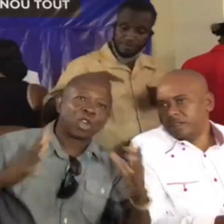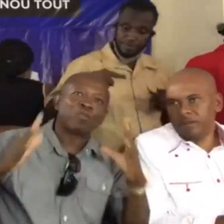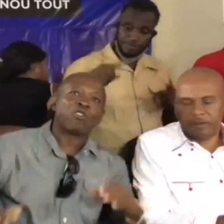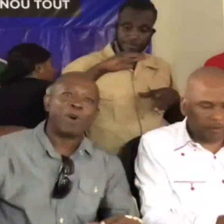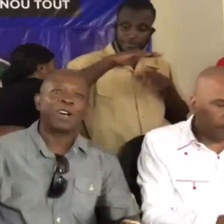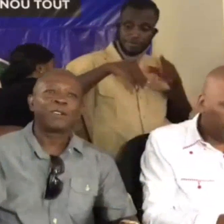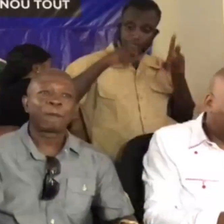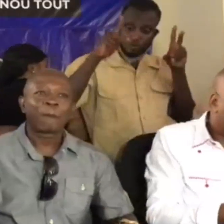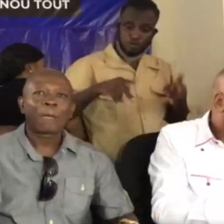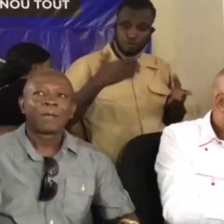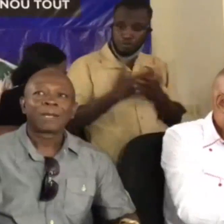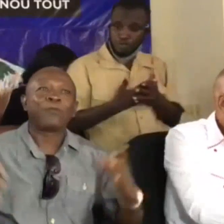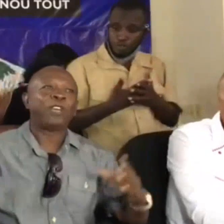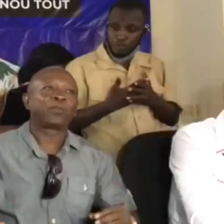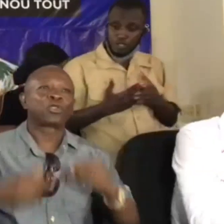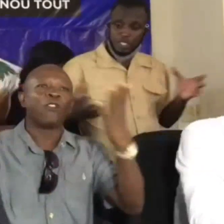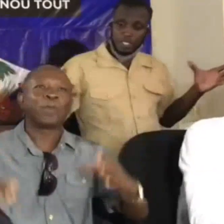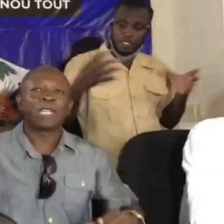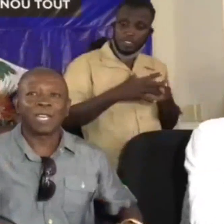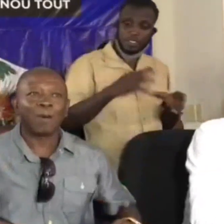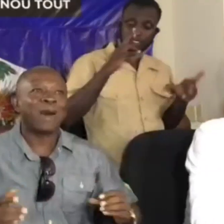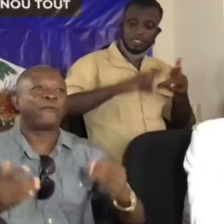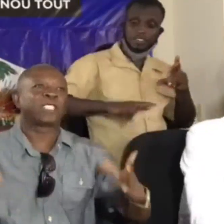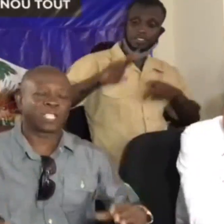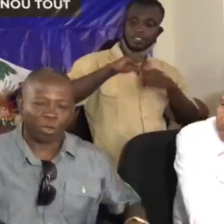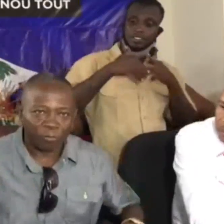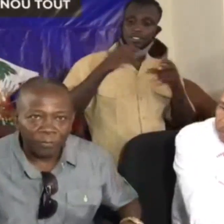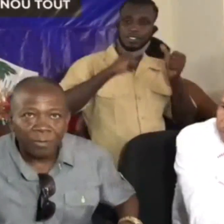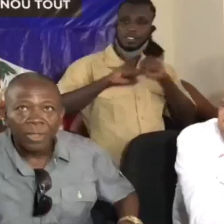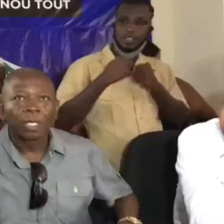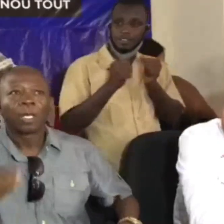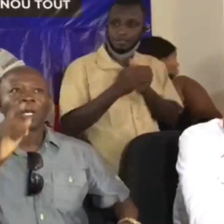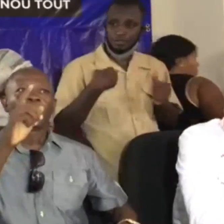dans tout mouvement qu'on a fait pour sauver le pays. On va pas détecter ça.